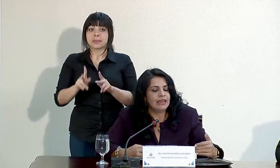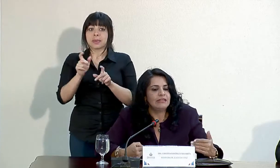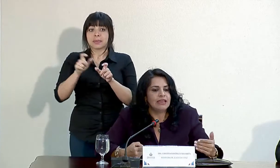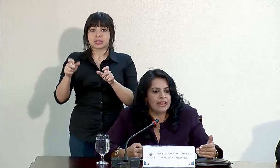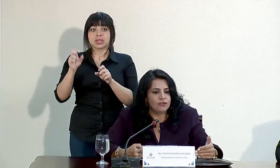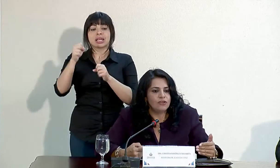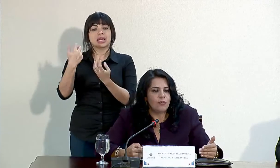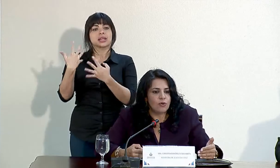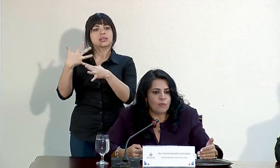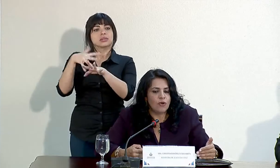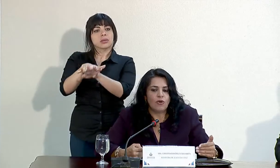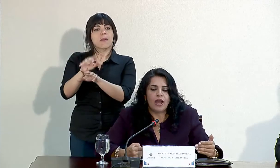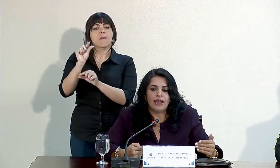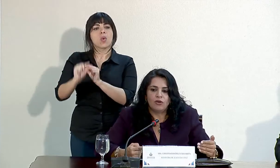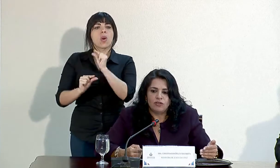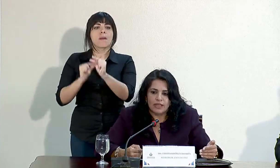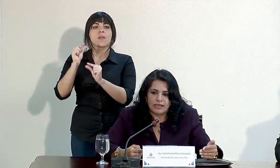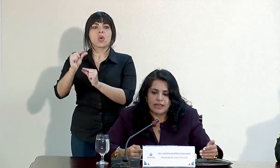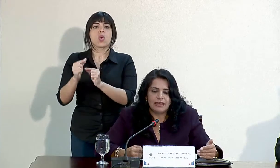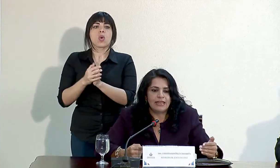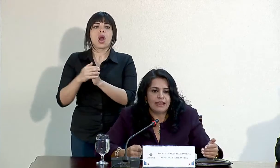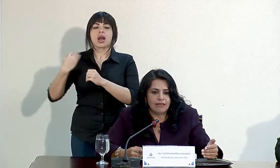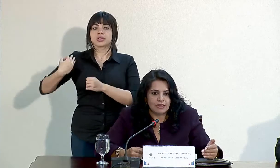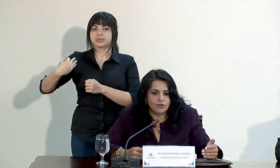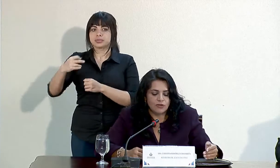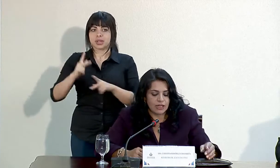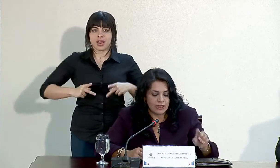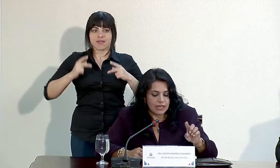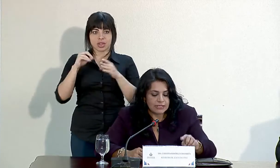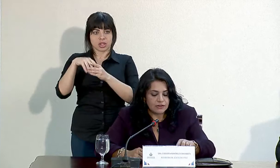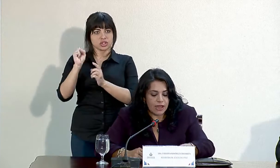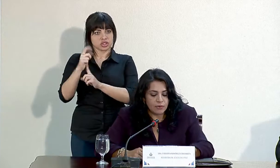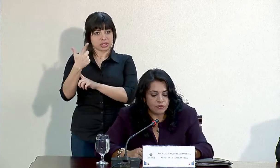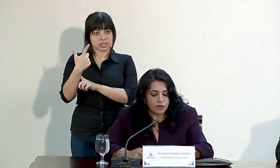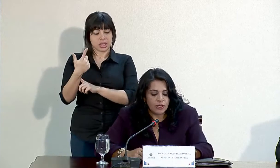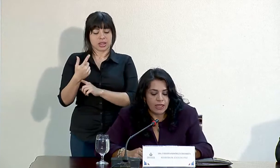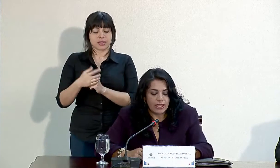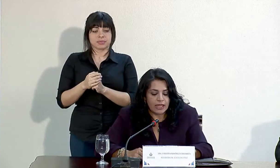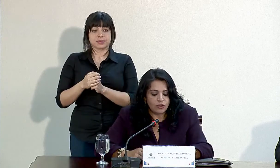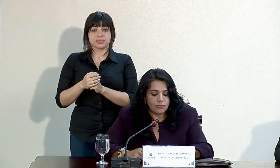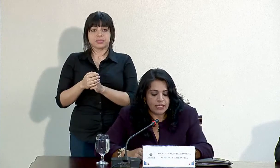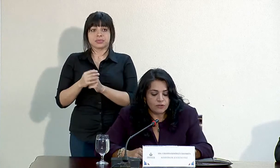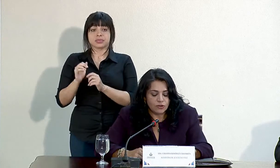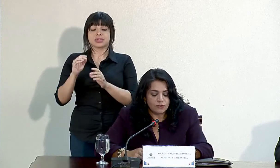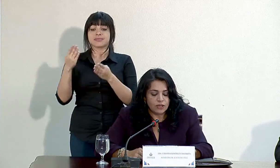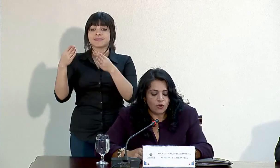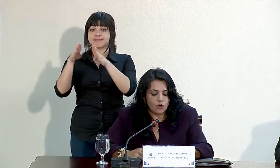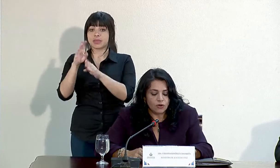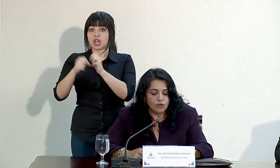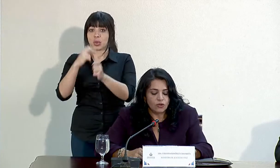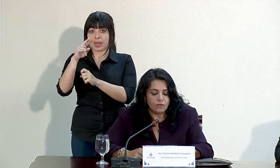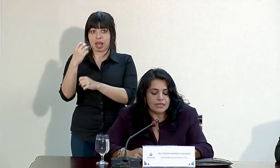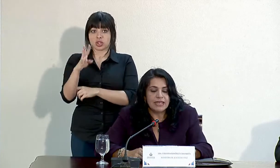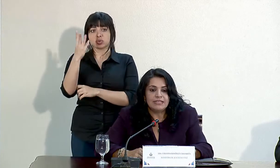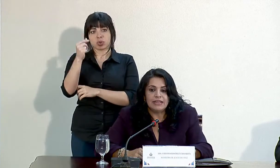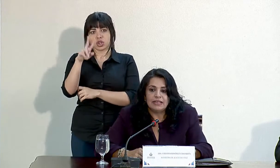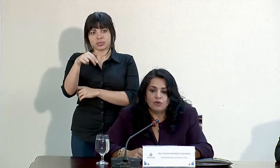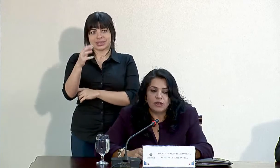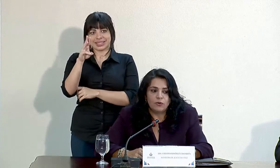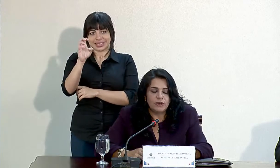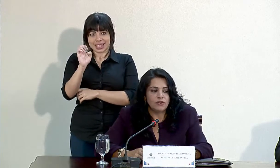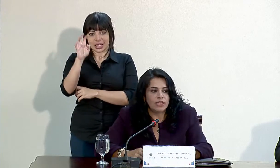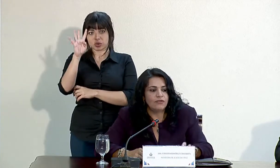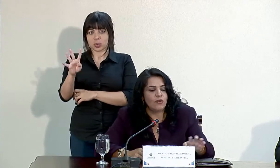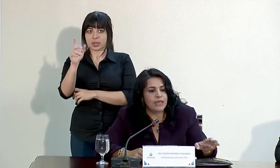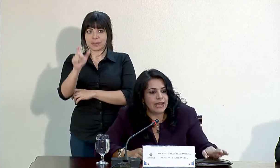ir integrándose poco a poco a la cotidianidad y a la vida en sociedad. Cerramos en el año 2014 con